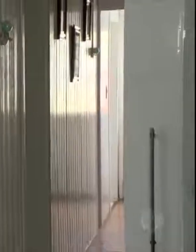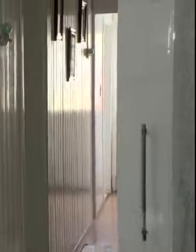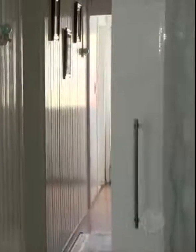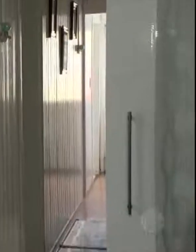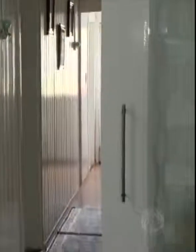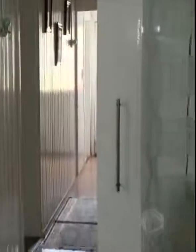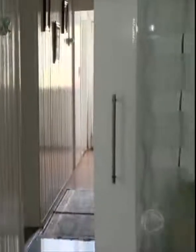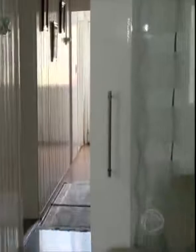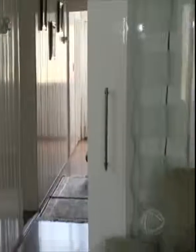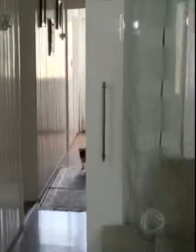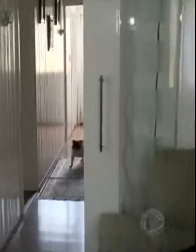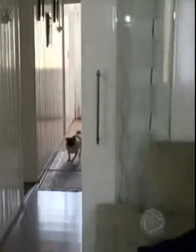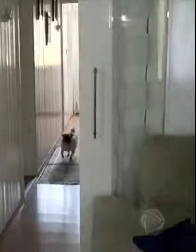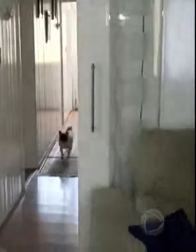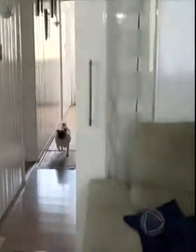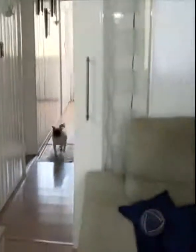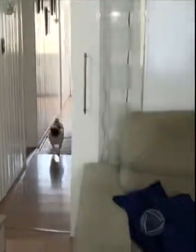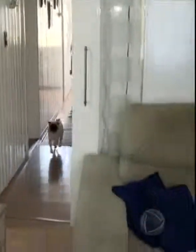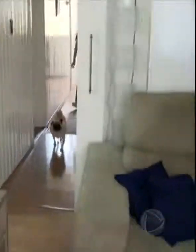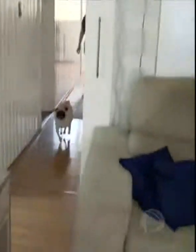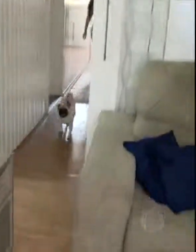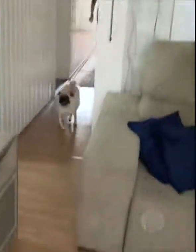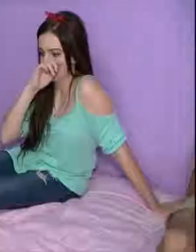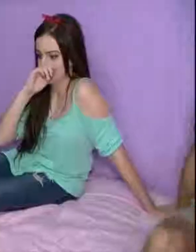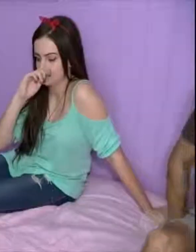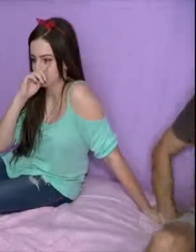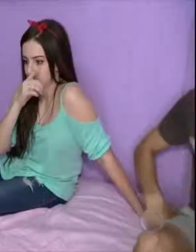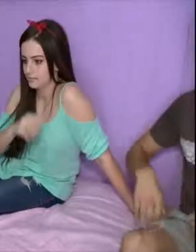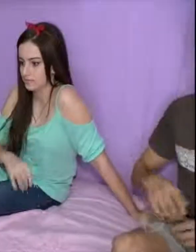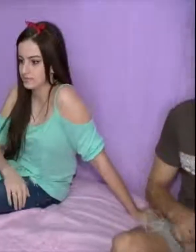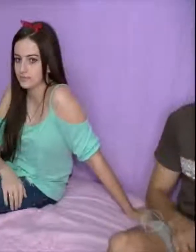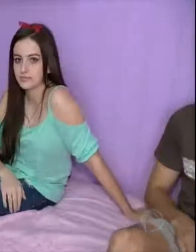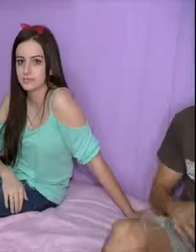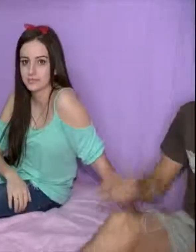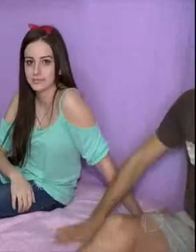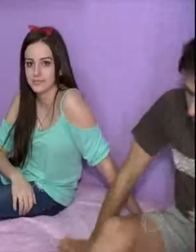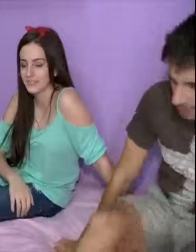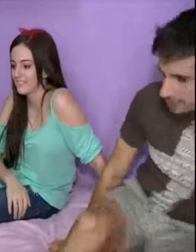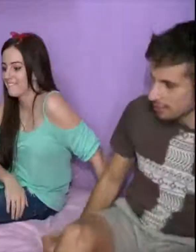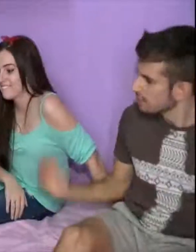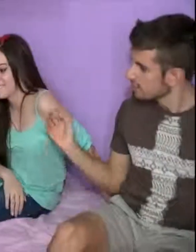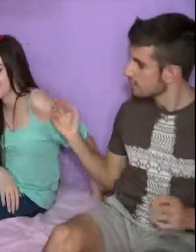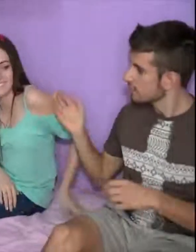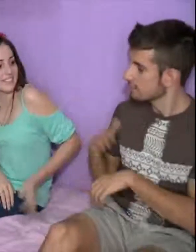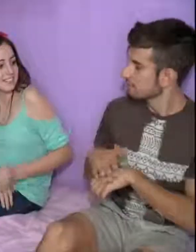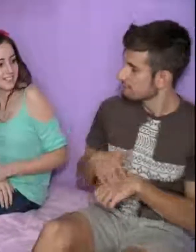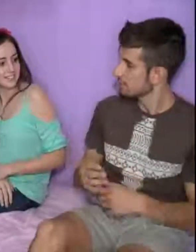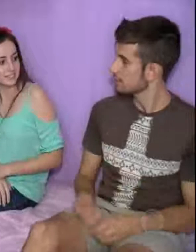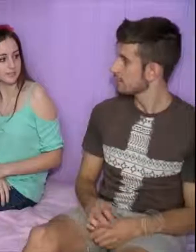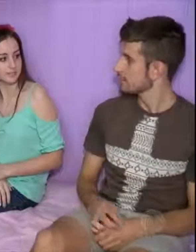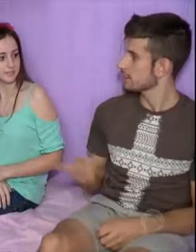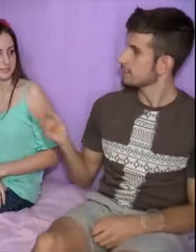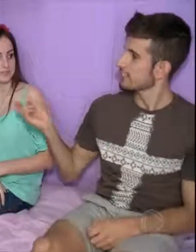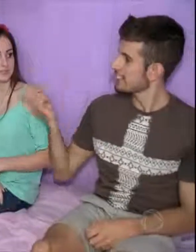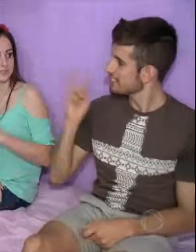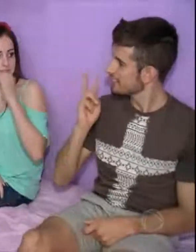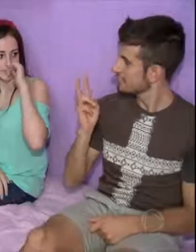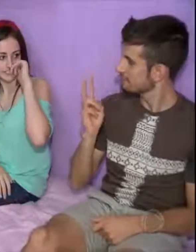Como os dois irmãos são surdos, a campainha da casa sofreu uma modificação. Quando alguém toca a